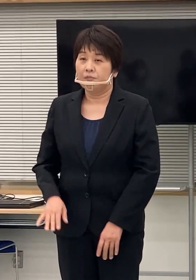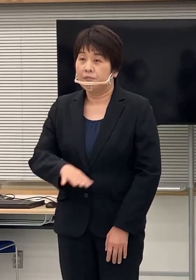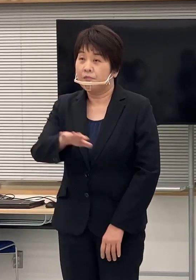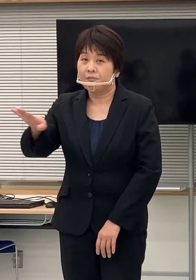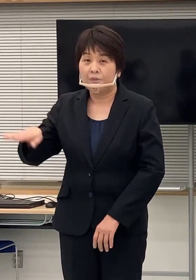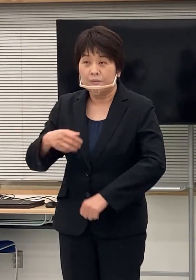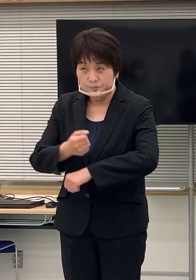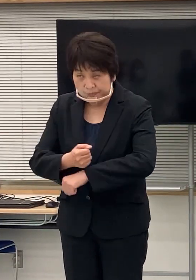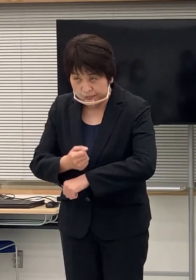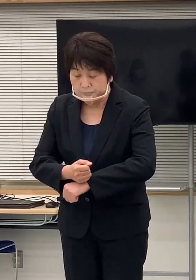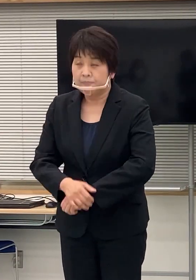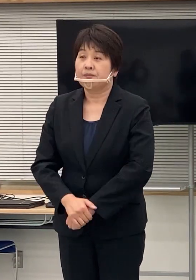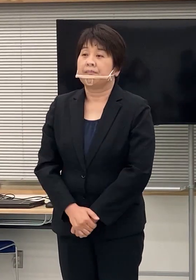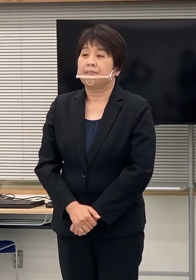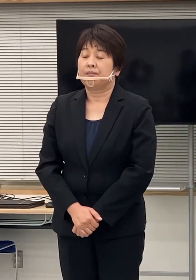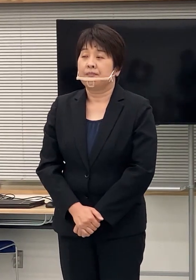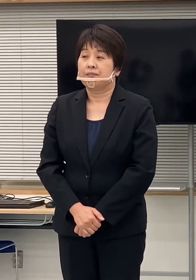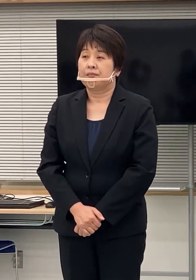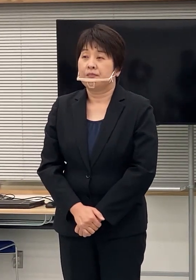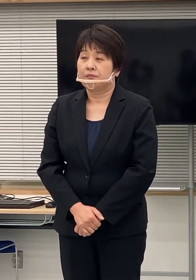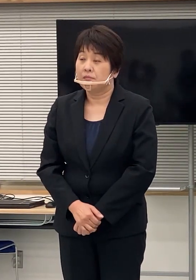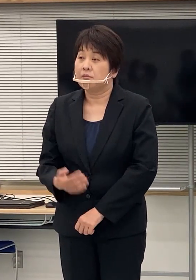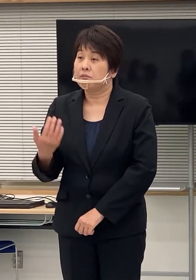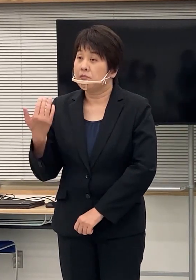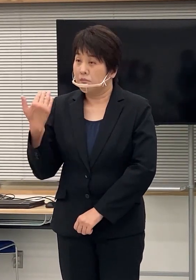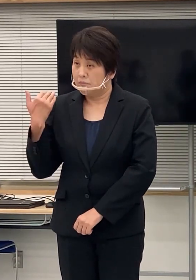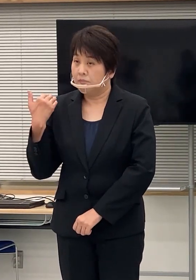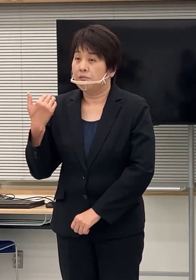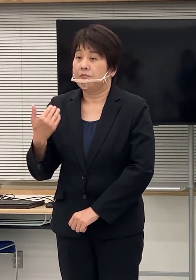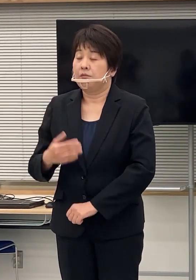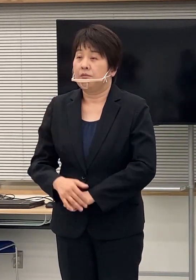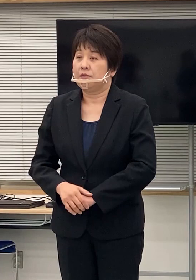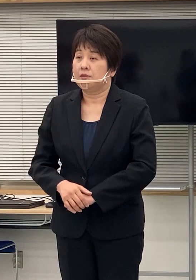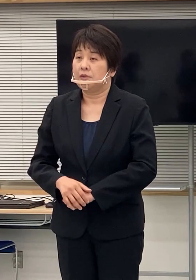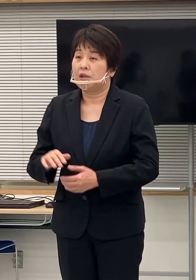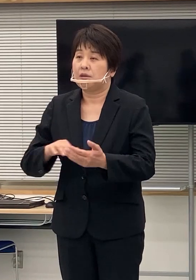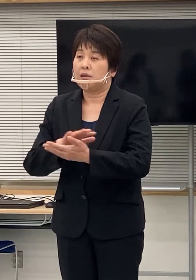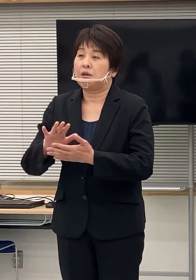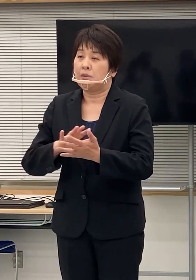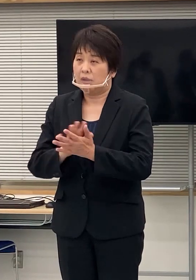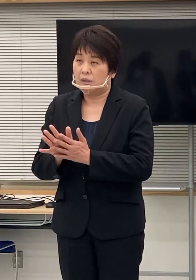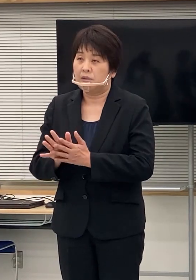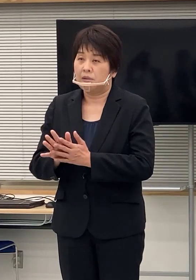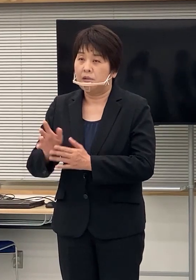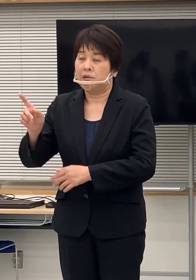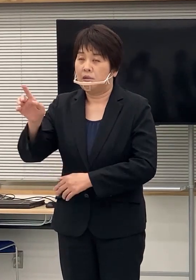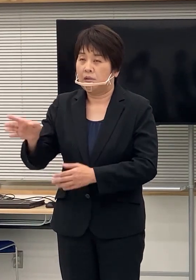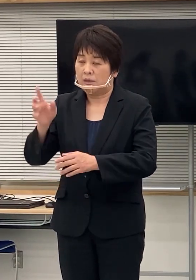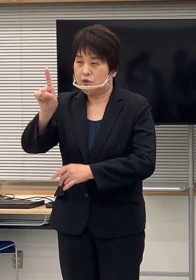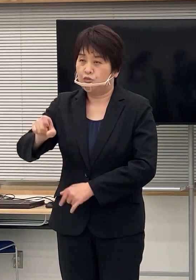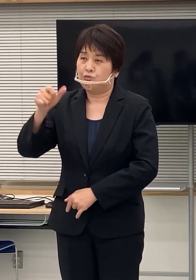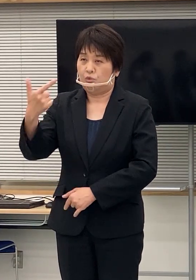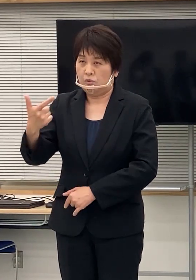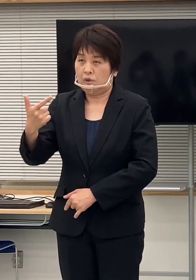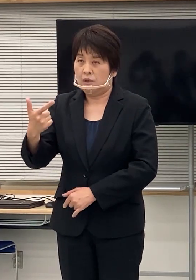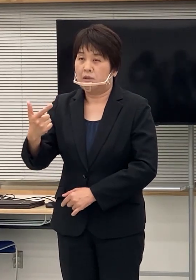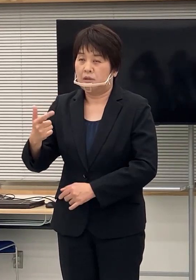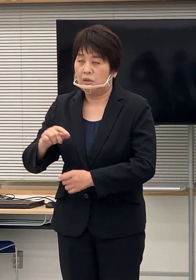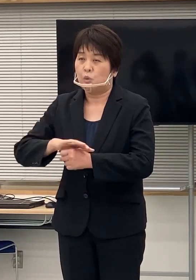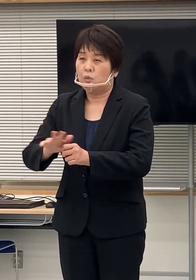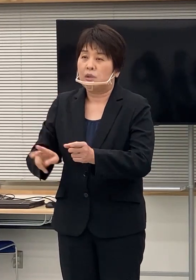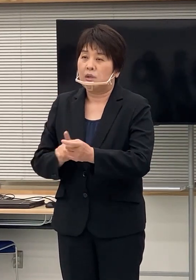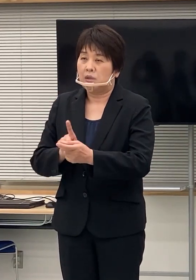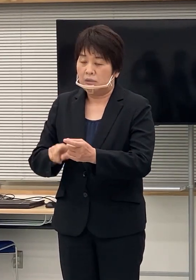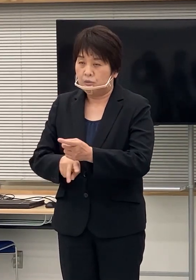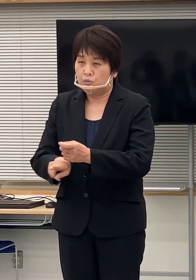皆さんお疲れ様でございます。先ほど埼玉県第16回新型コロナウイルス対策